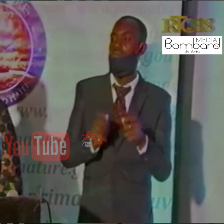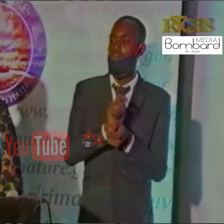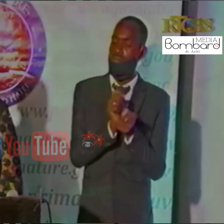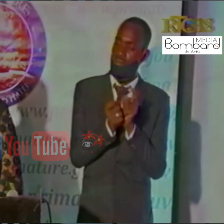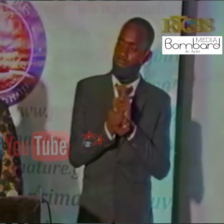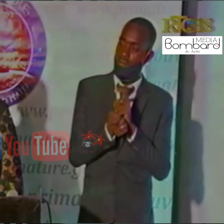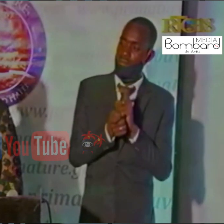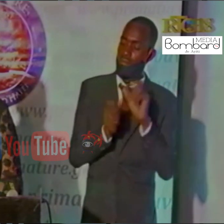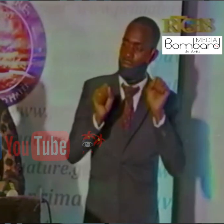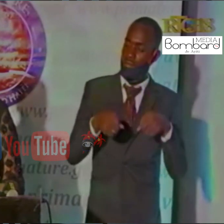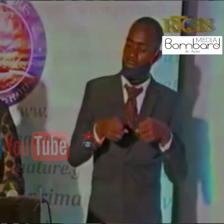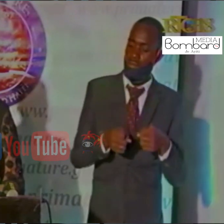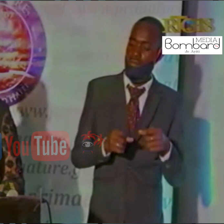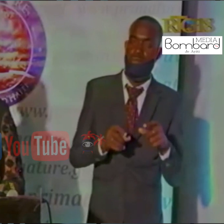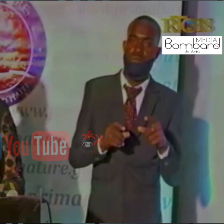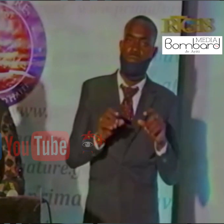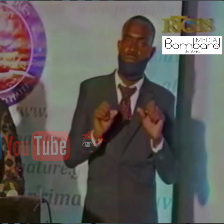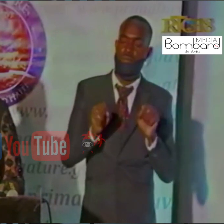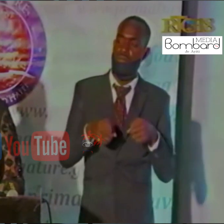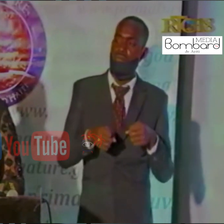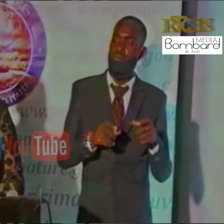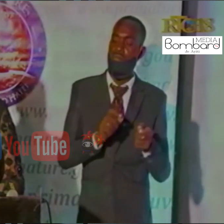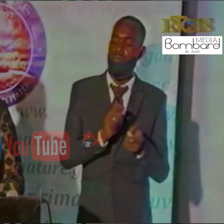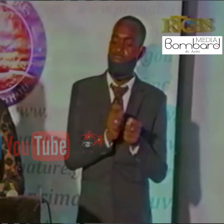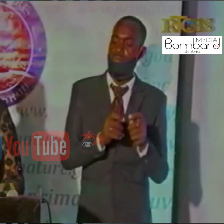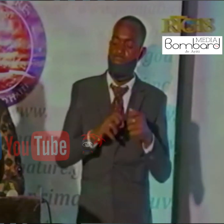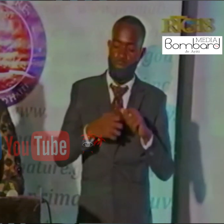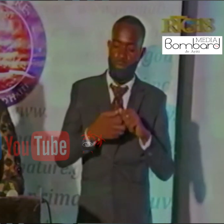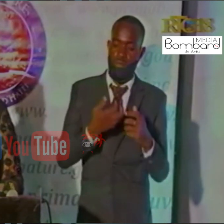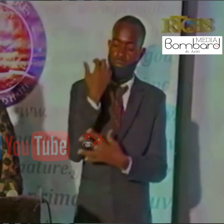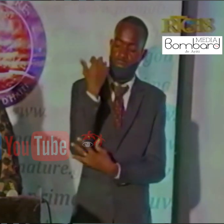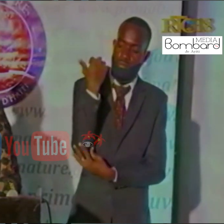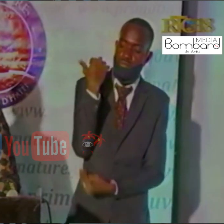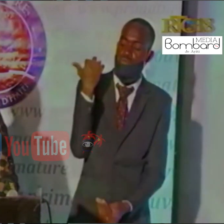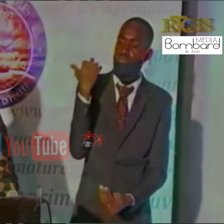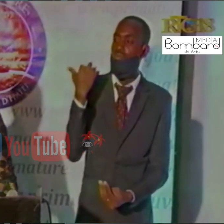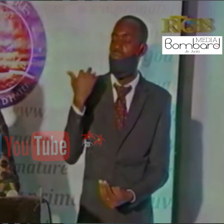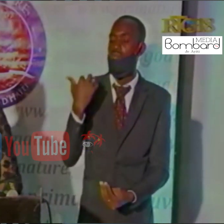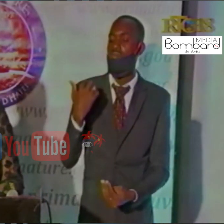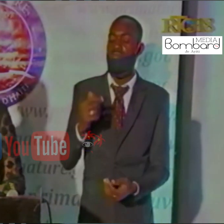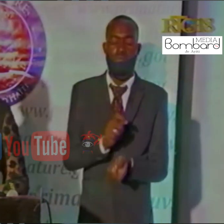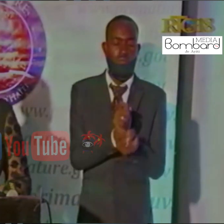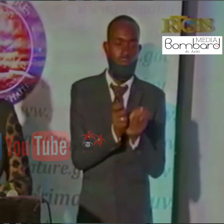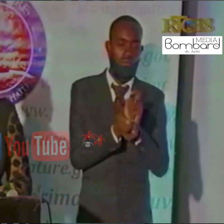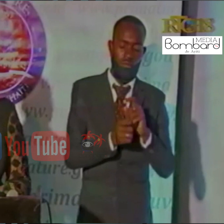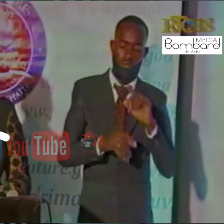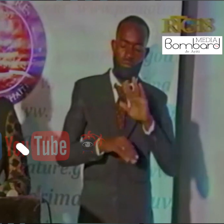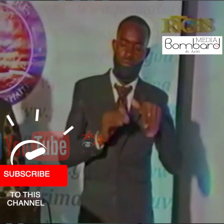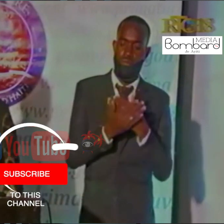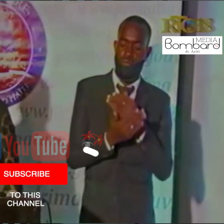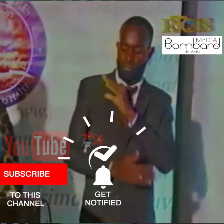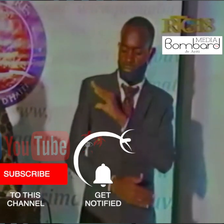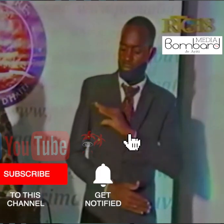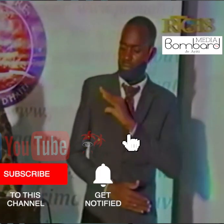enchantés de certains atavismes qui constituent encore le lot de nos misères et de notre pauvreté. Le changement de notre comportement, la mise